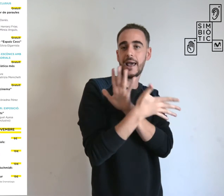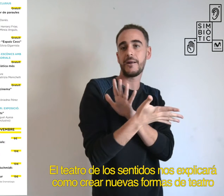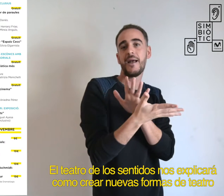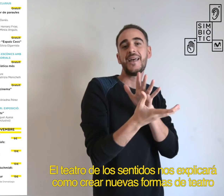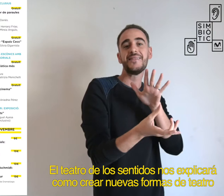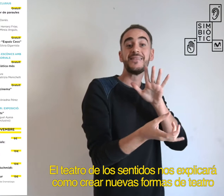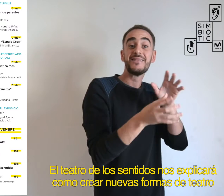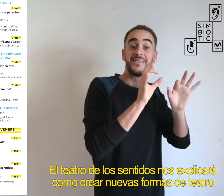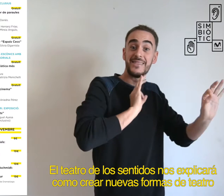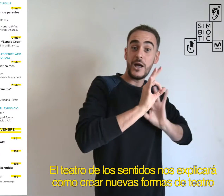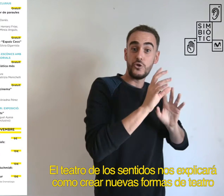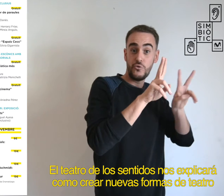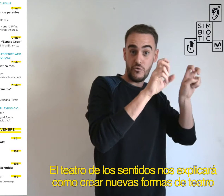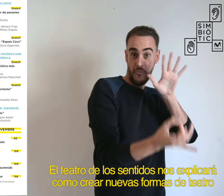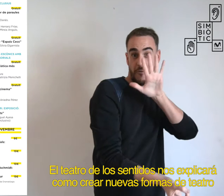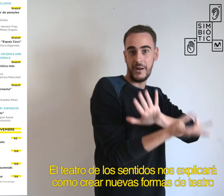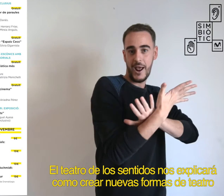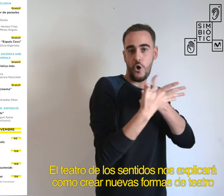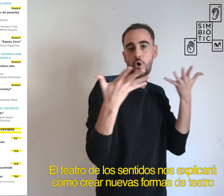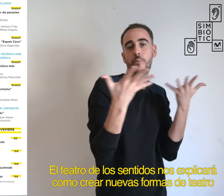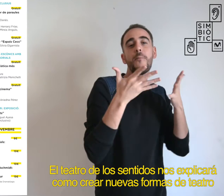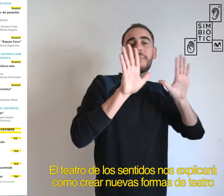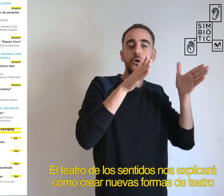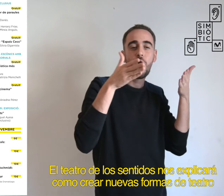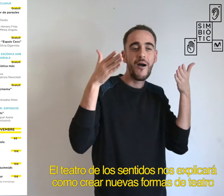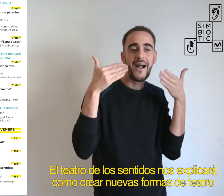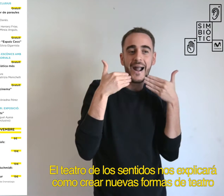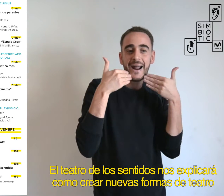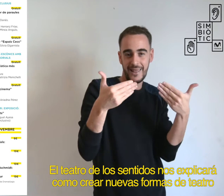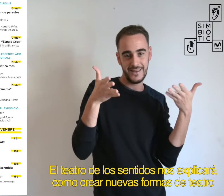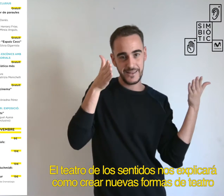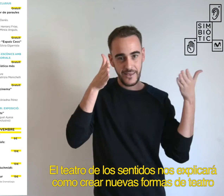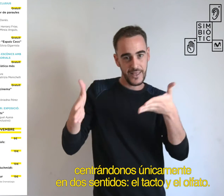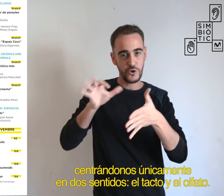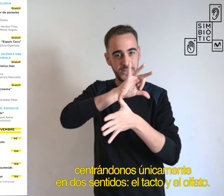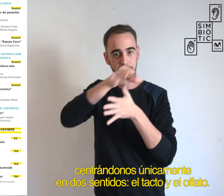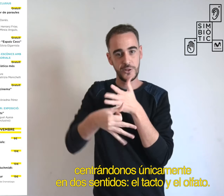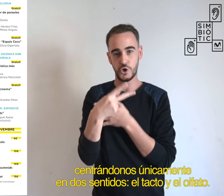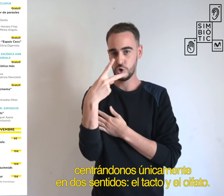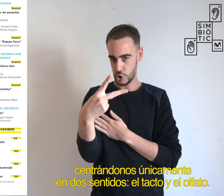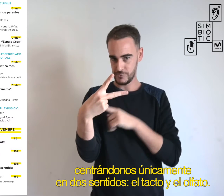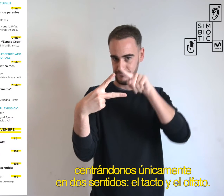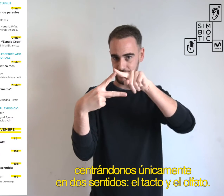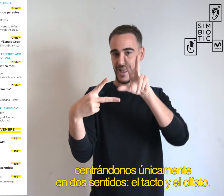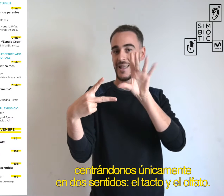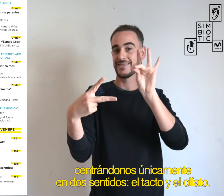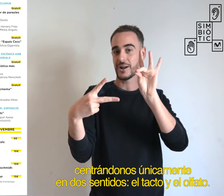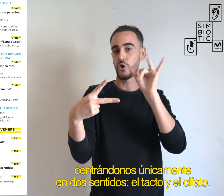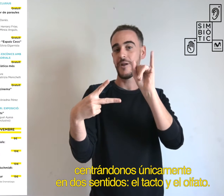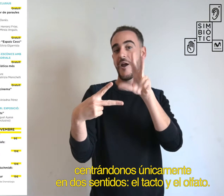El Teatro de los Sentidos nos explicará cómo crear nuevas formas de teatro centrándonos únicamente en dos sentidos, el